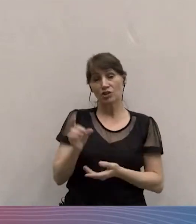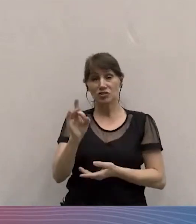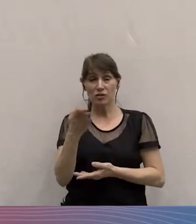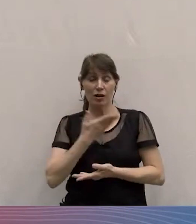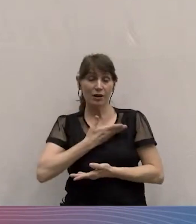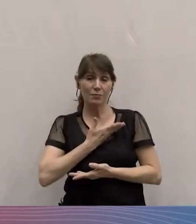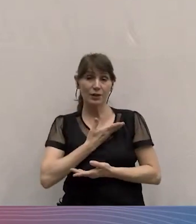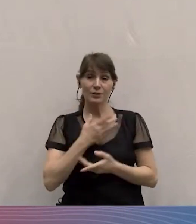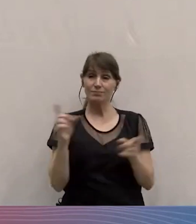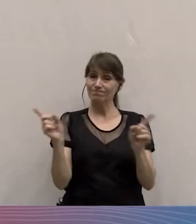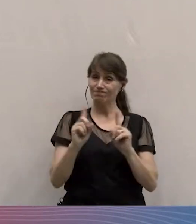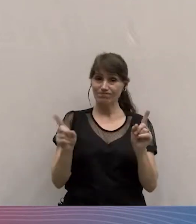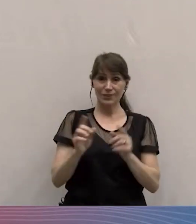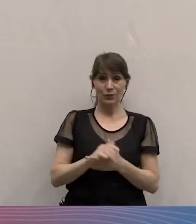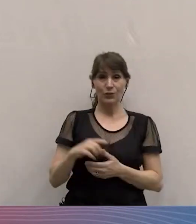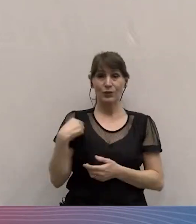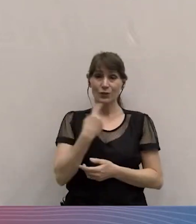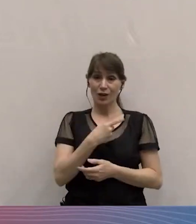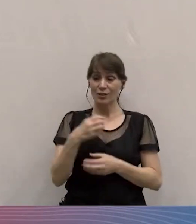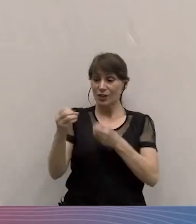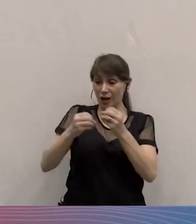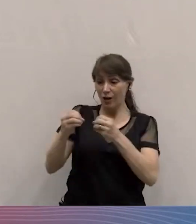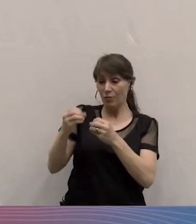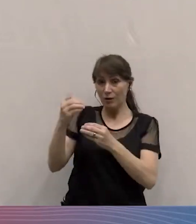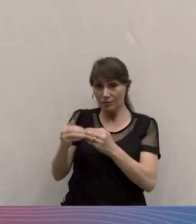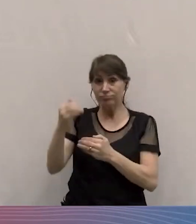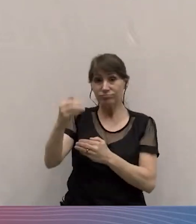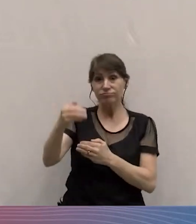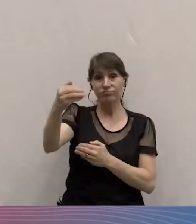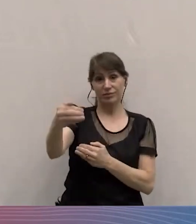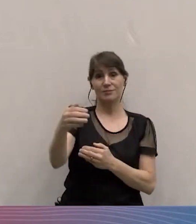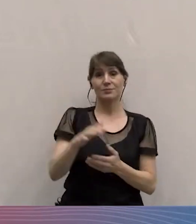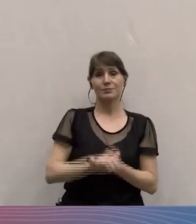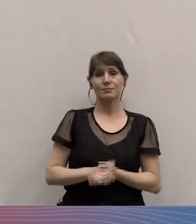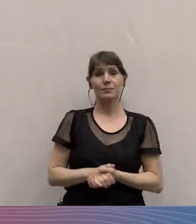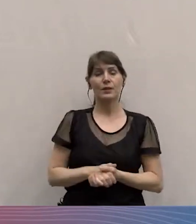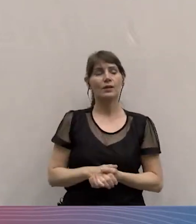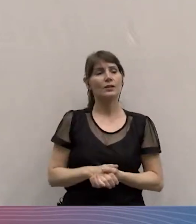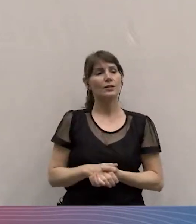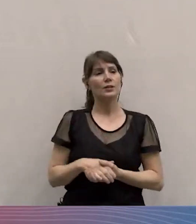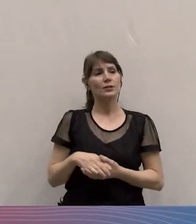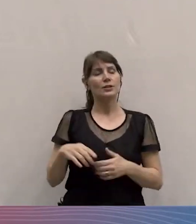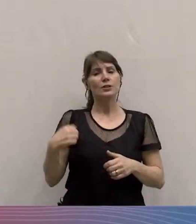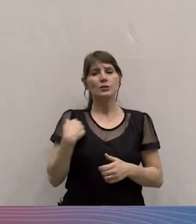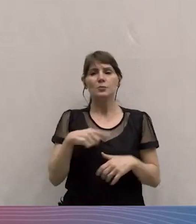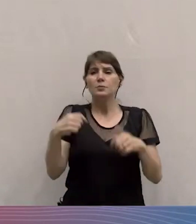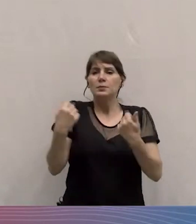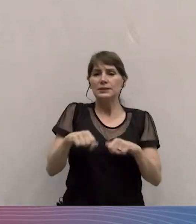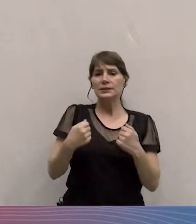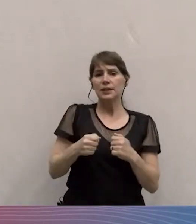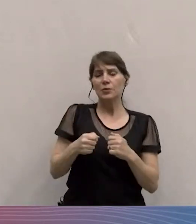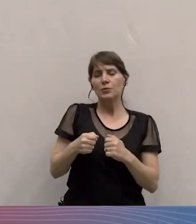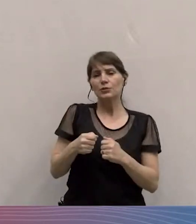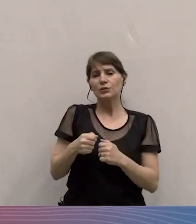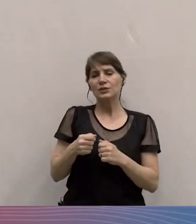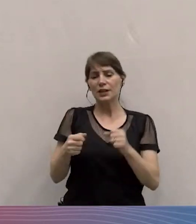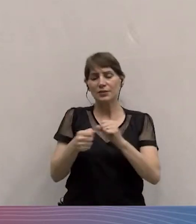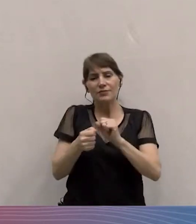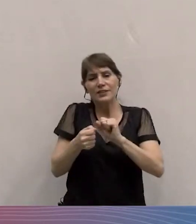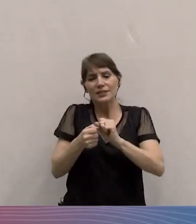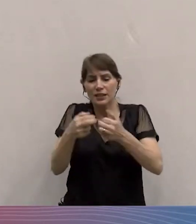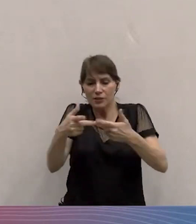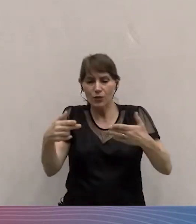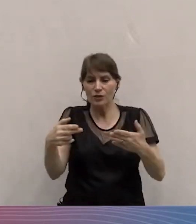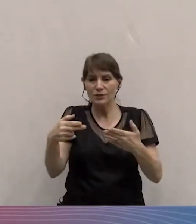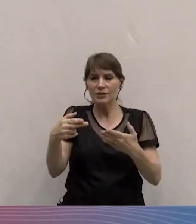amigos. Irmão, precisamos levar a obra do Senhor para frente. Temos que ser produtivos, temos que produzir fruto